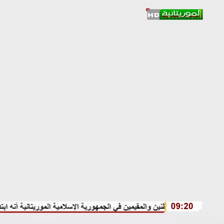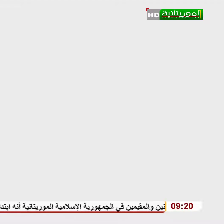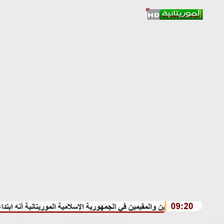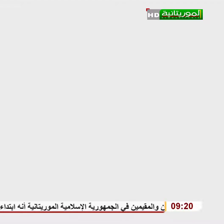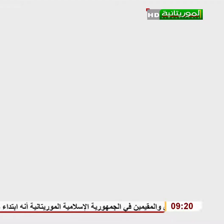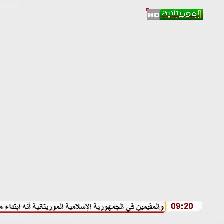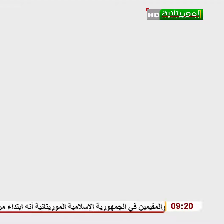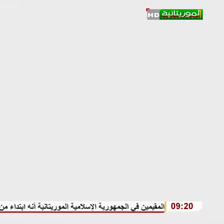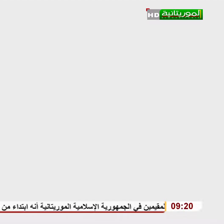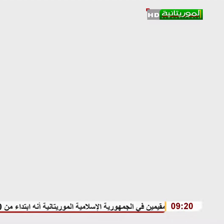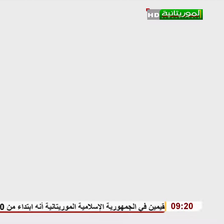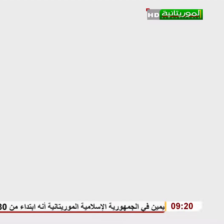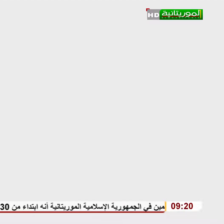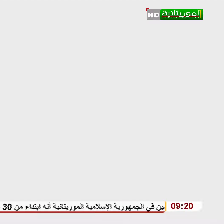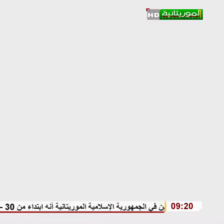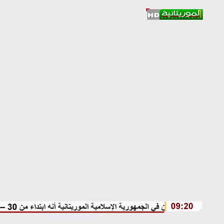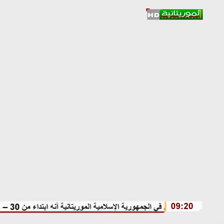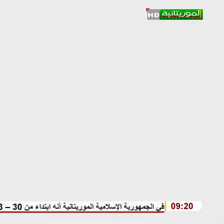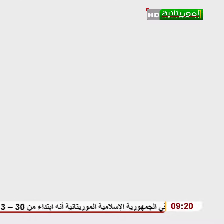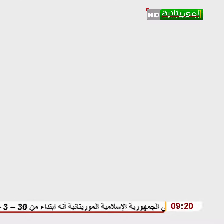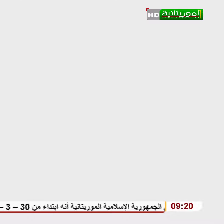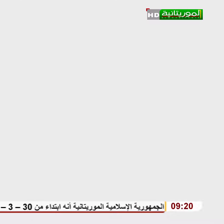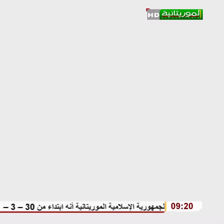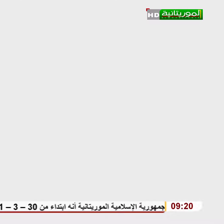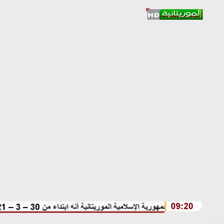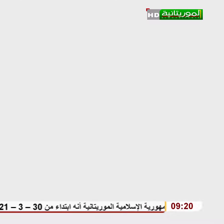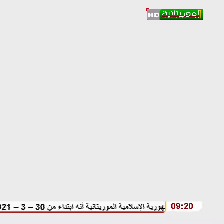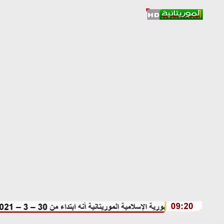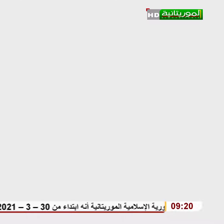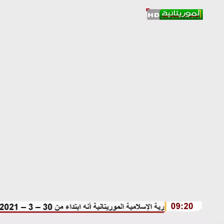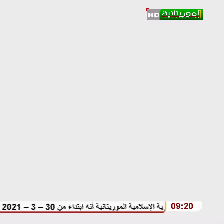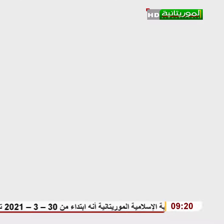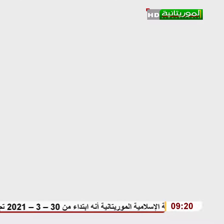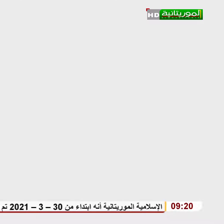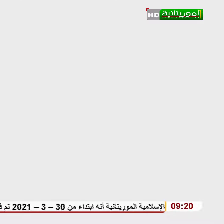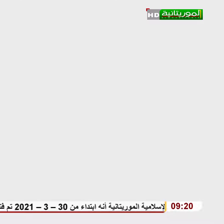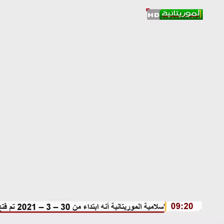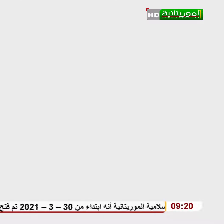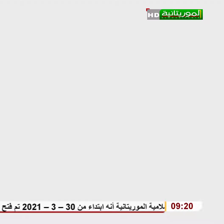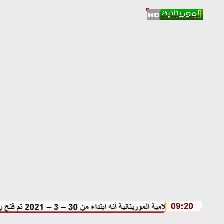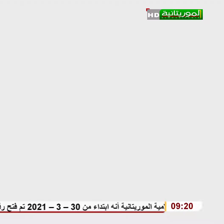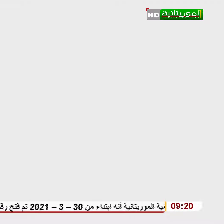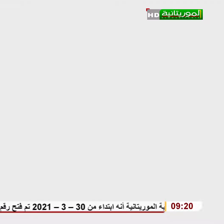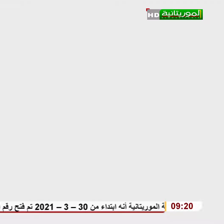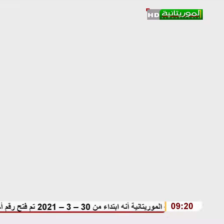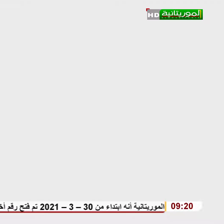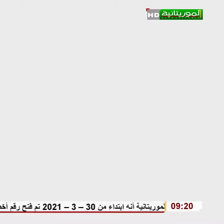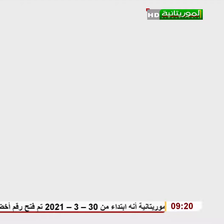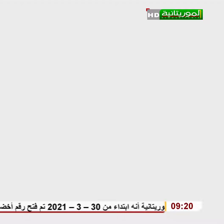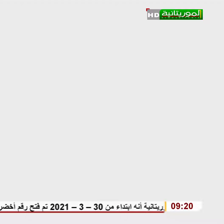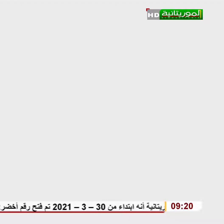سن متأخرة مقارنة بالأطفال الآخرين، يفقد القدرة على قول كلمات أو جمل